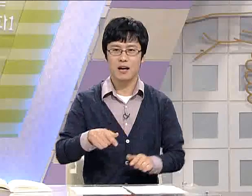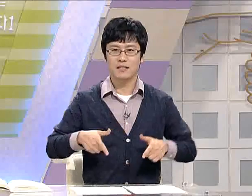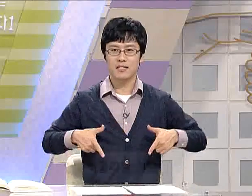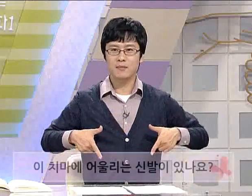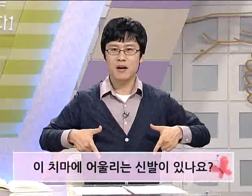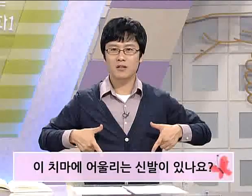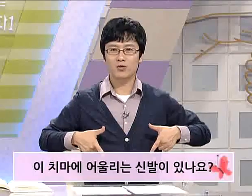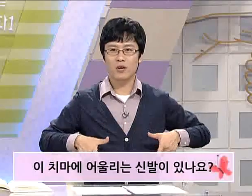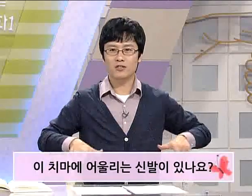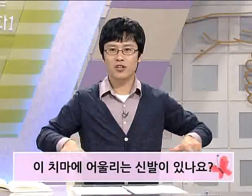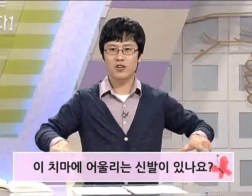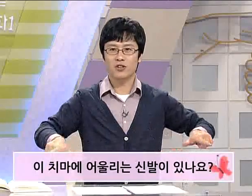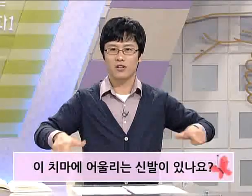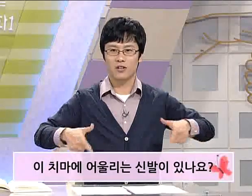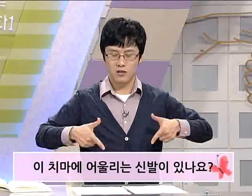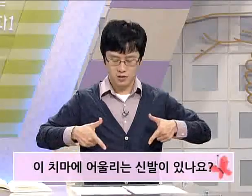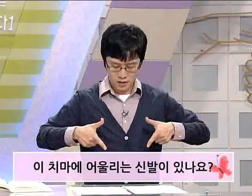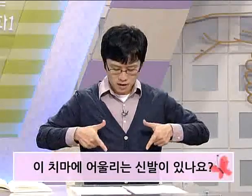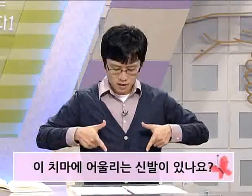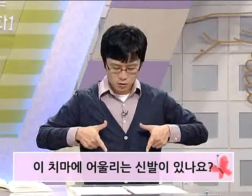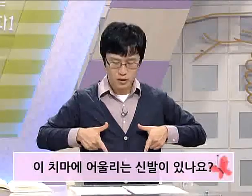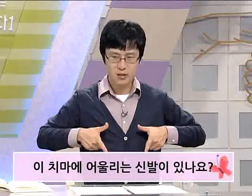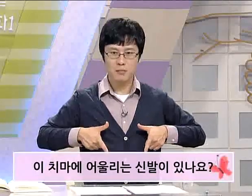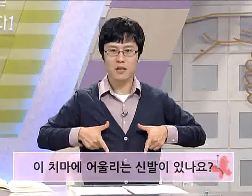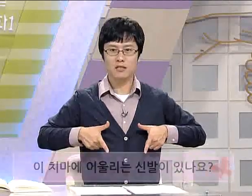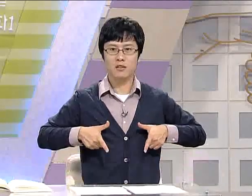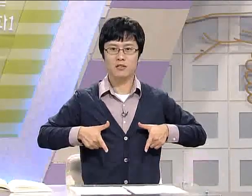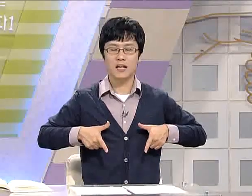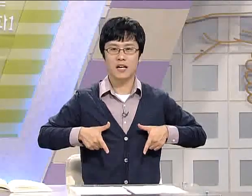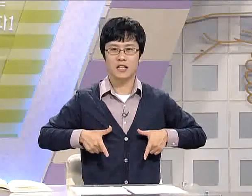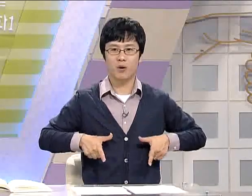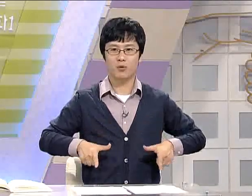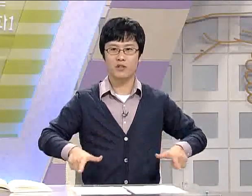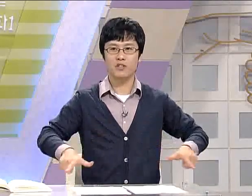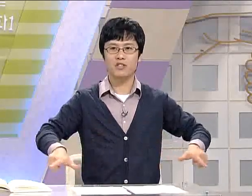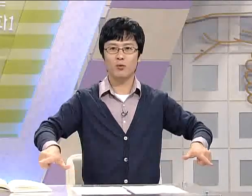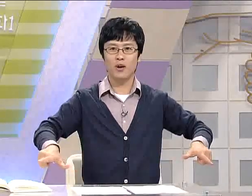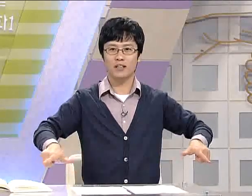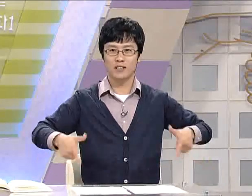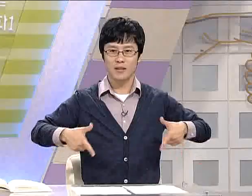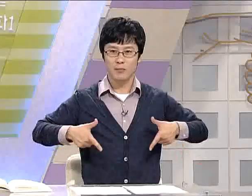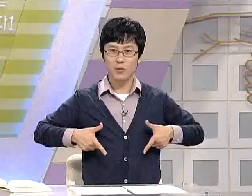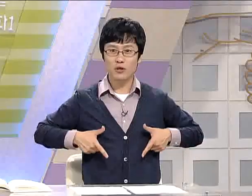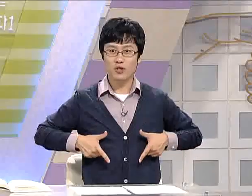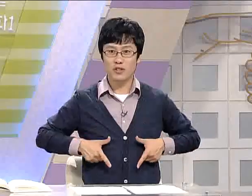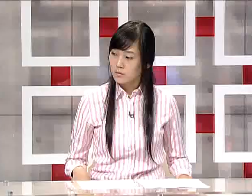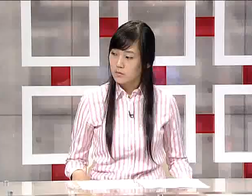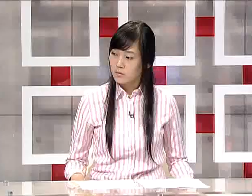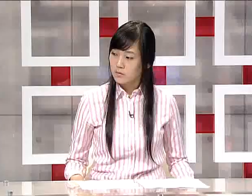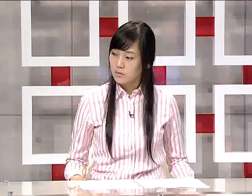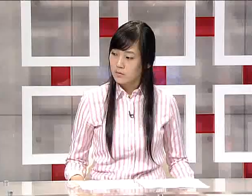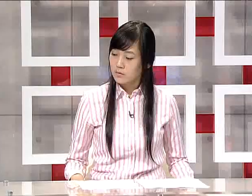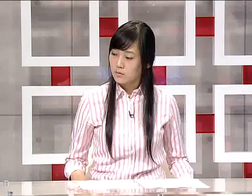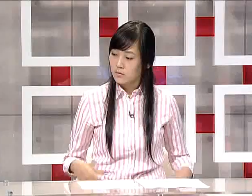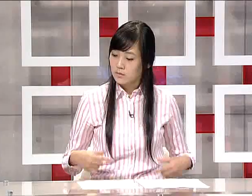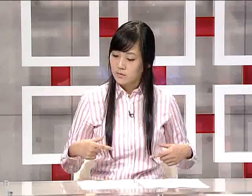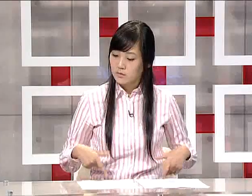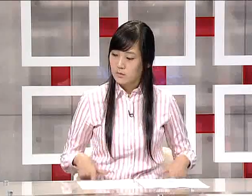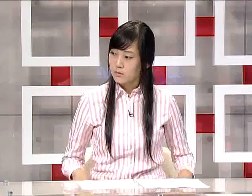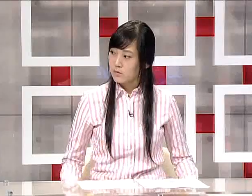자 치마라는 수화는요, 치마라는 수화는 치마 스커트 자락이 옆으로 펼쳐지는 모양을 표현해 주시면 되겠습니다. 자 치마, 치마,